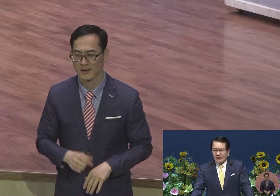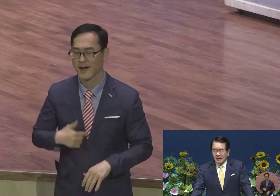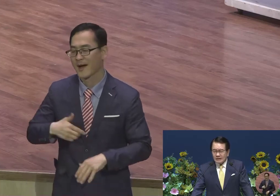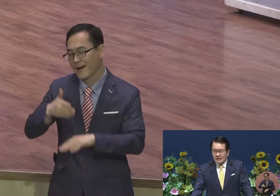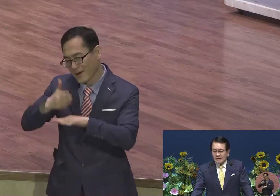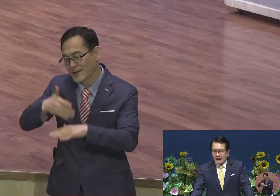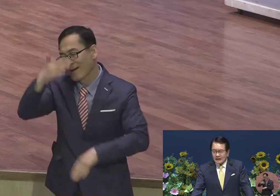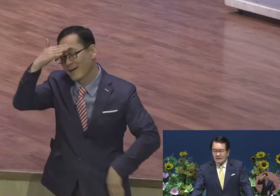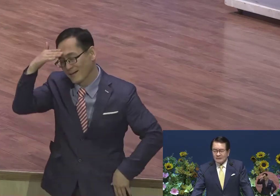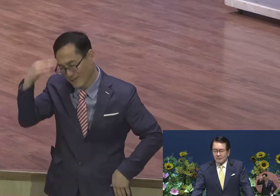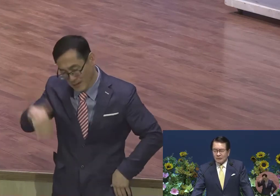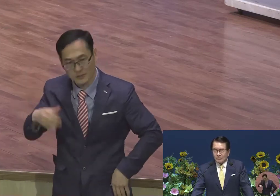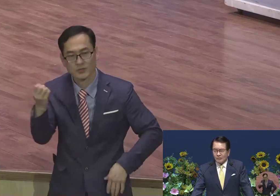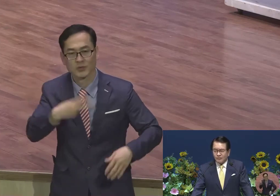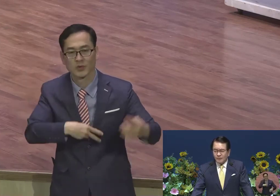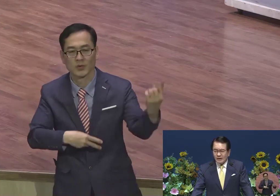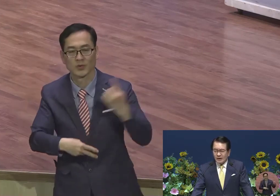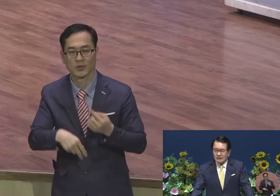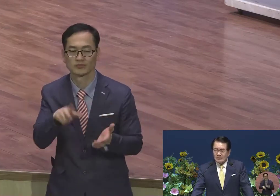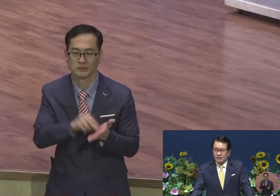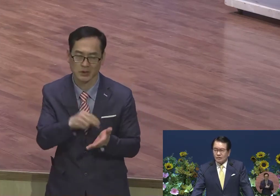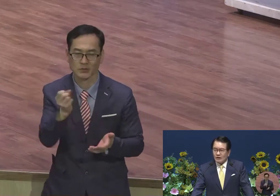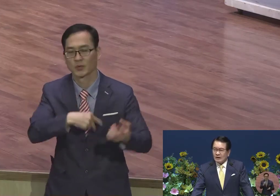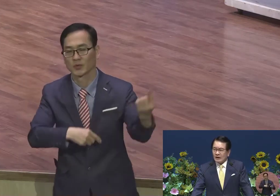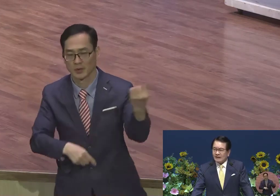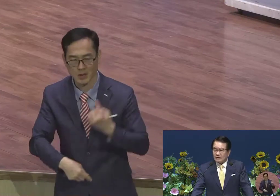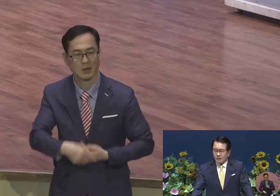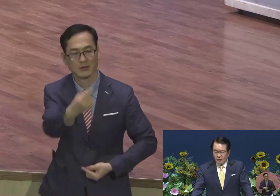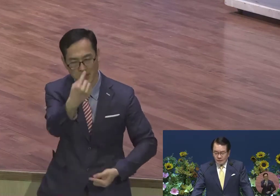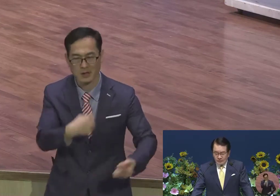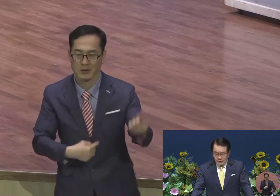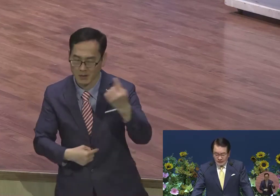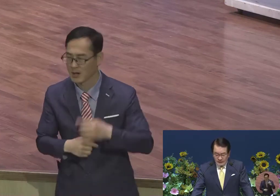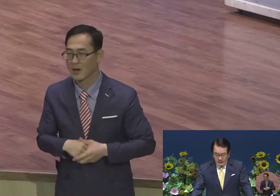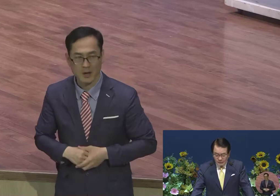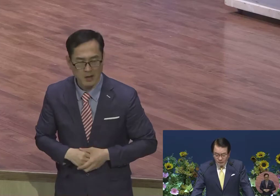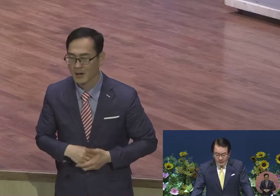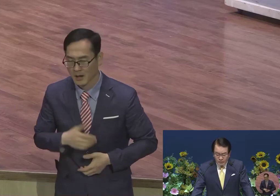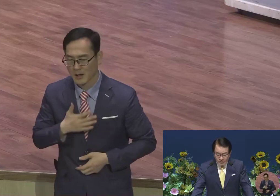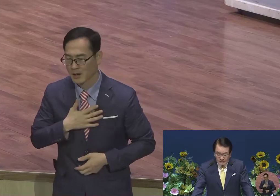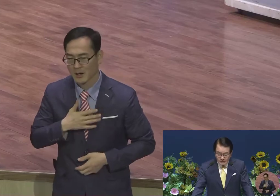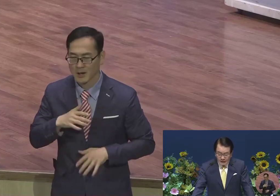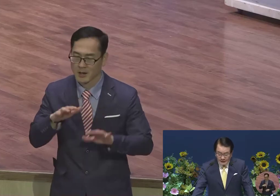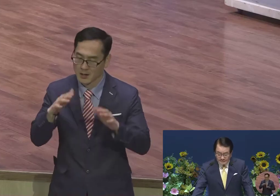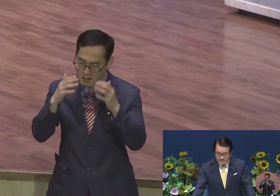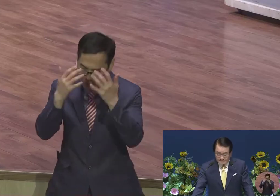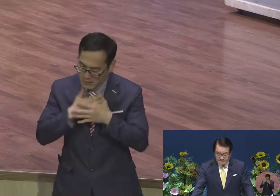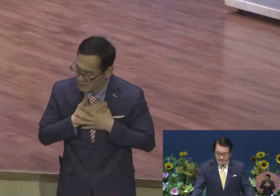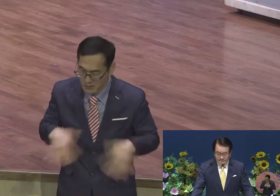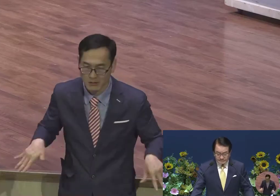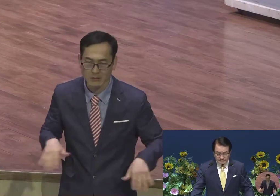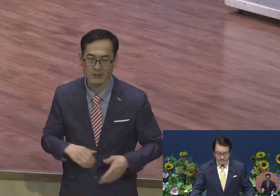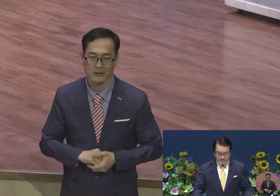많았는데 다 깨져버려. 또 불평할 것을 또 갖다 줘. 계속 반복됩니다.